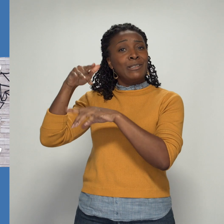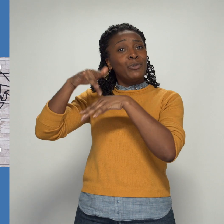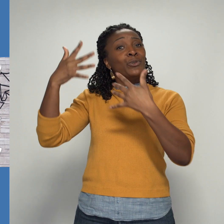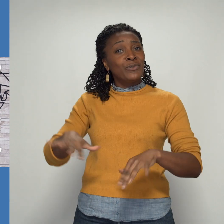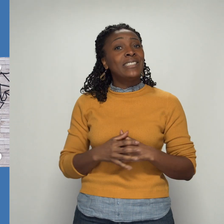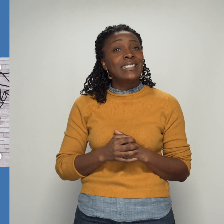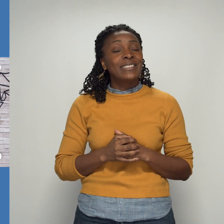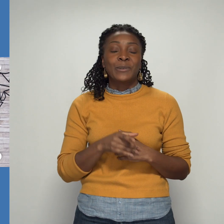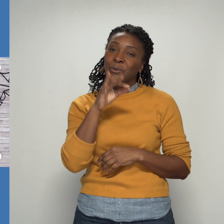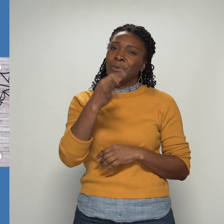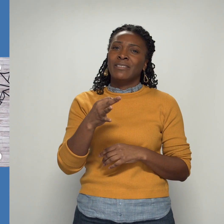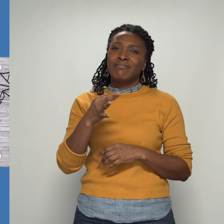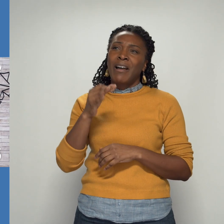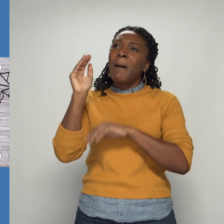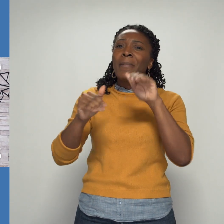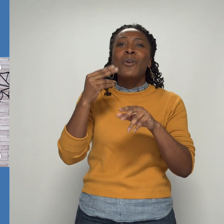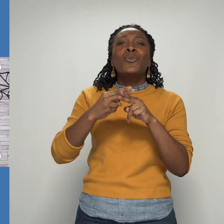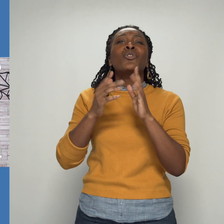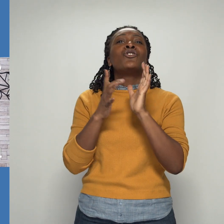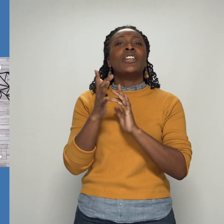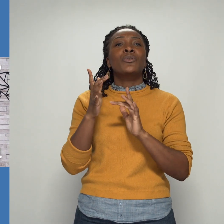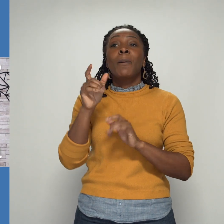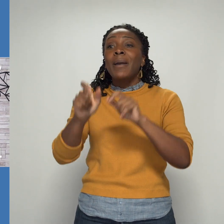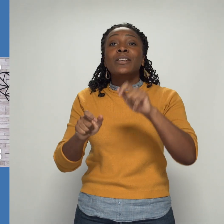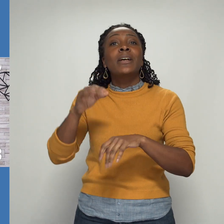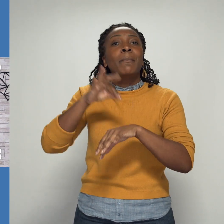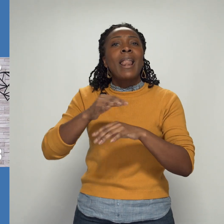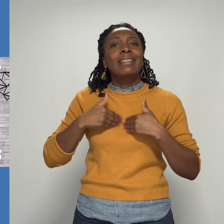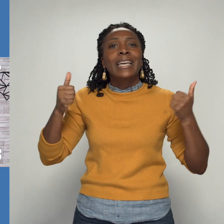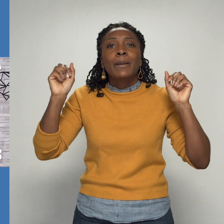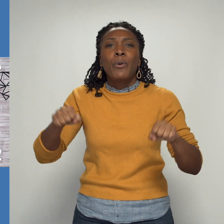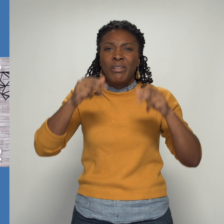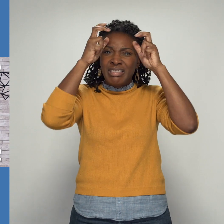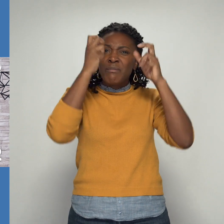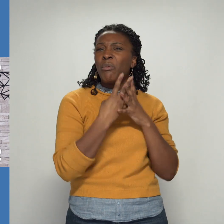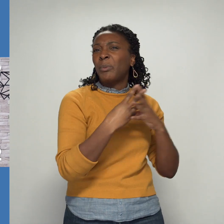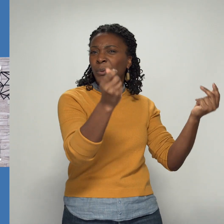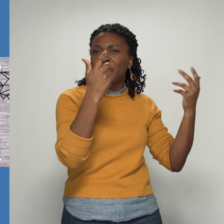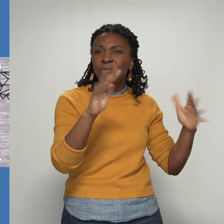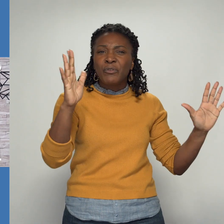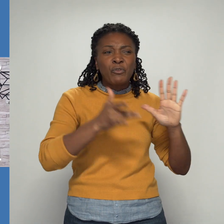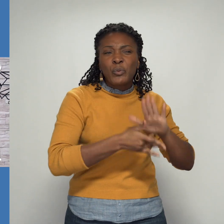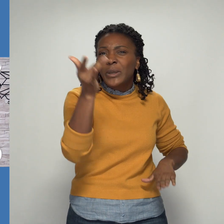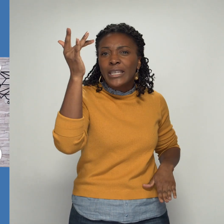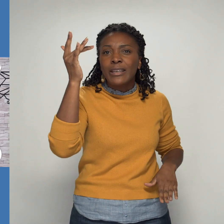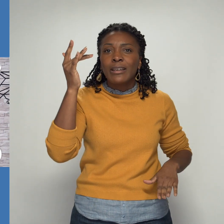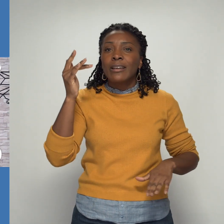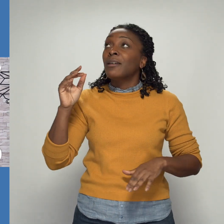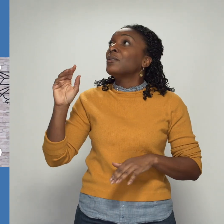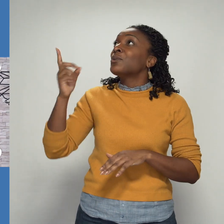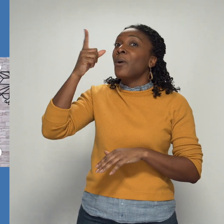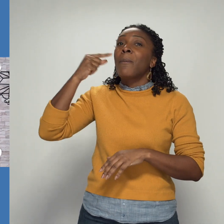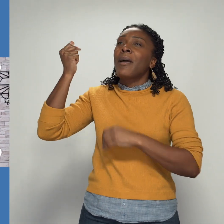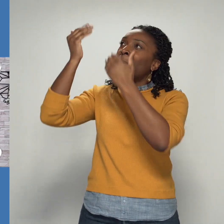temps. Oui, en invoquant le nom de Jésus, les malades sont guéris. Les puissances spirituelles fuient et la protection du Père est sur